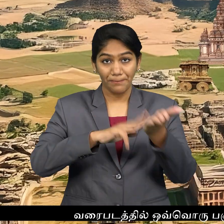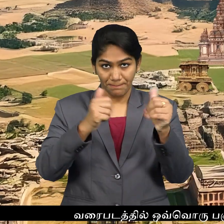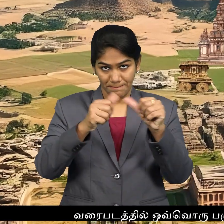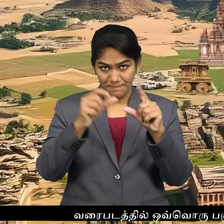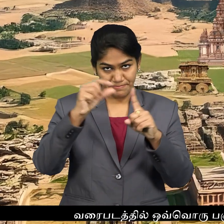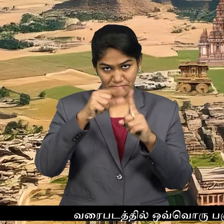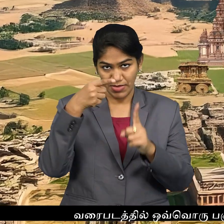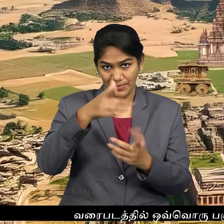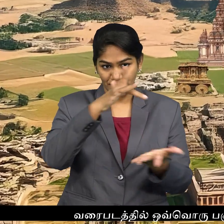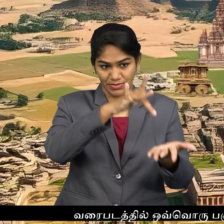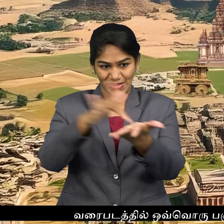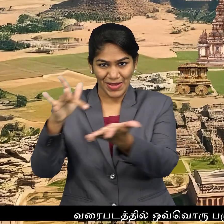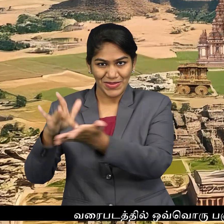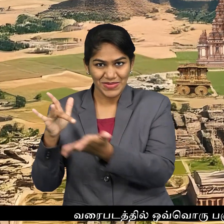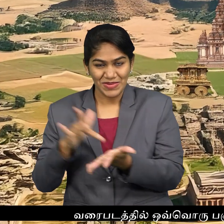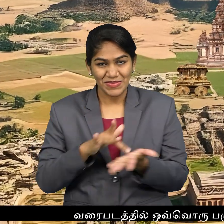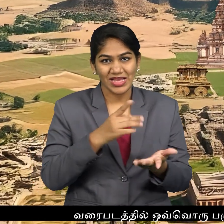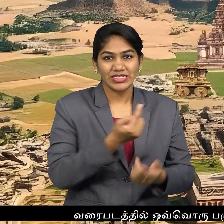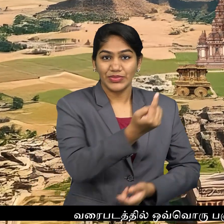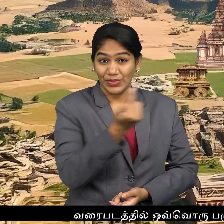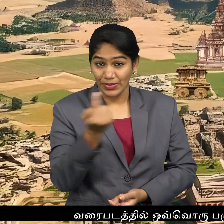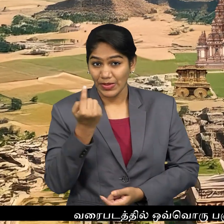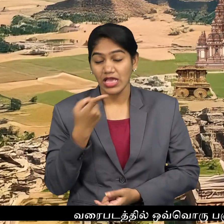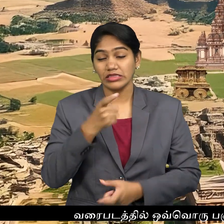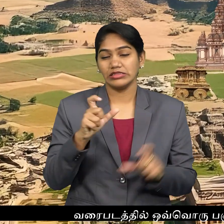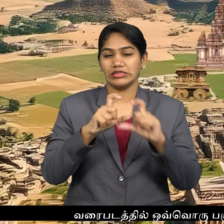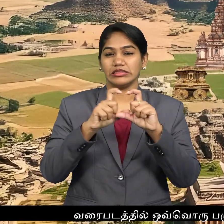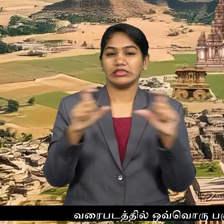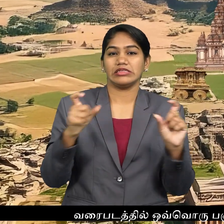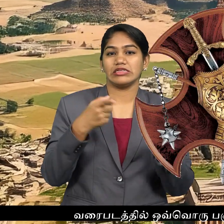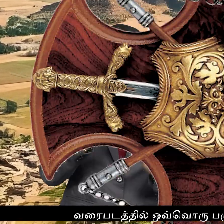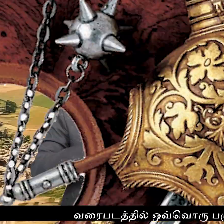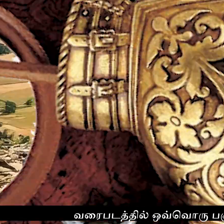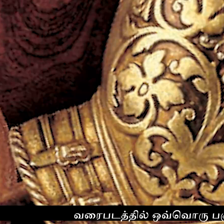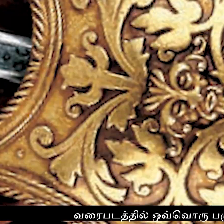வரைபடத்தில் ஒவ்வொரு பகுதியும் தனித்தனியாக இருந்தது.